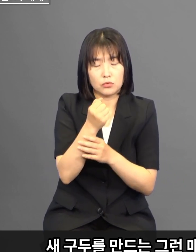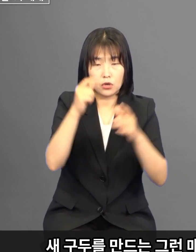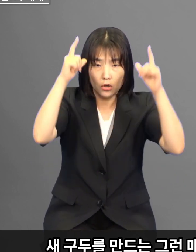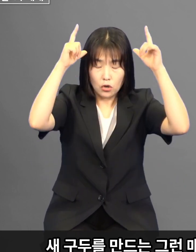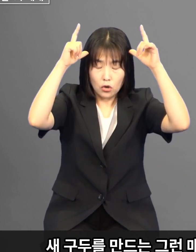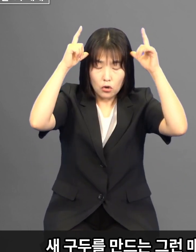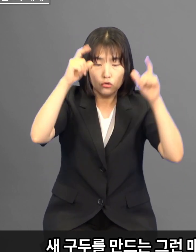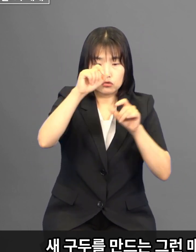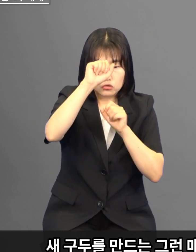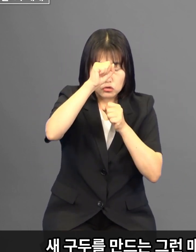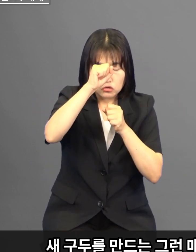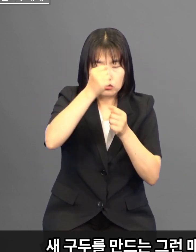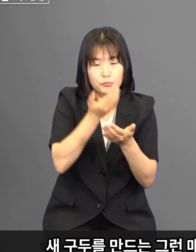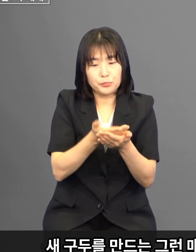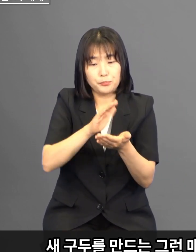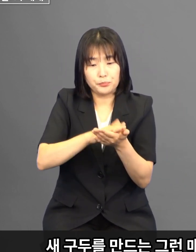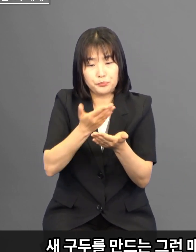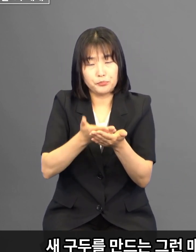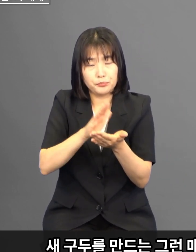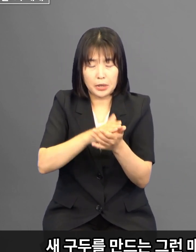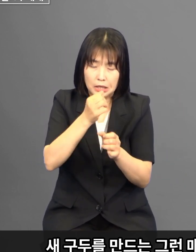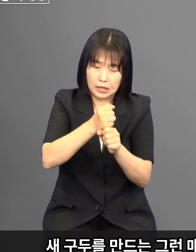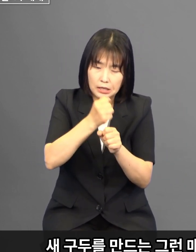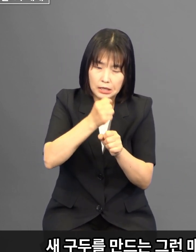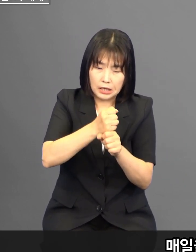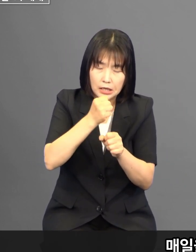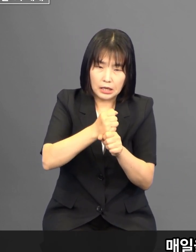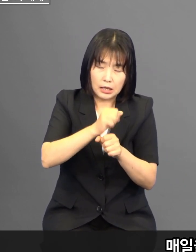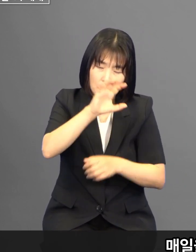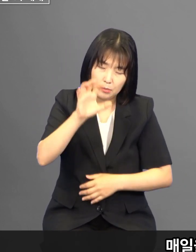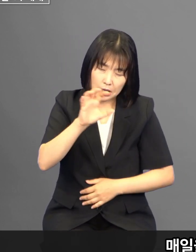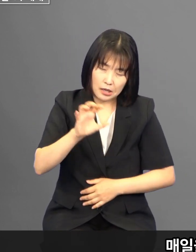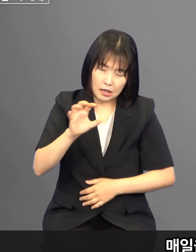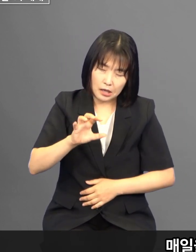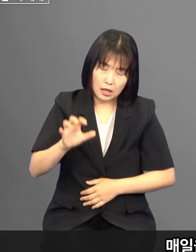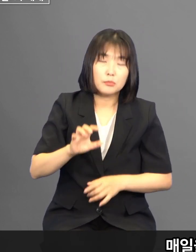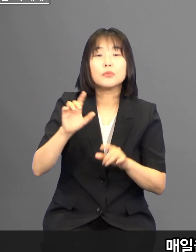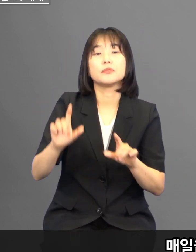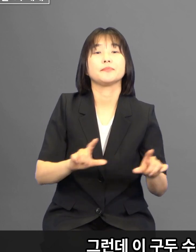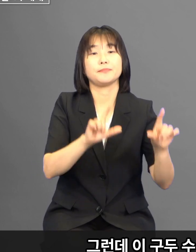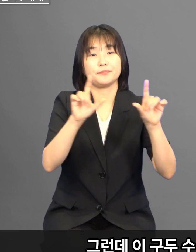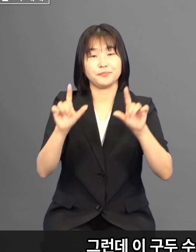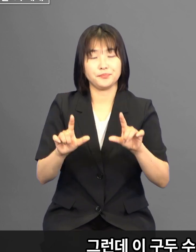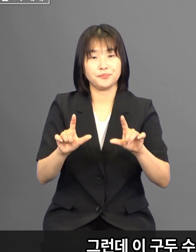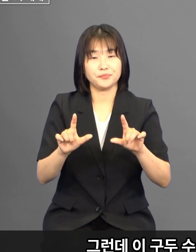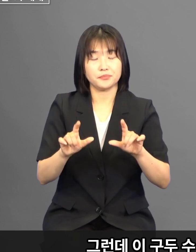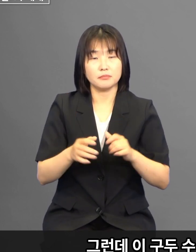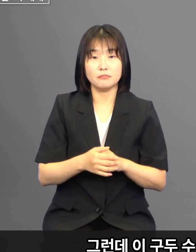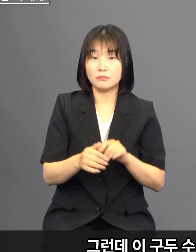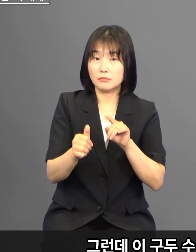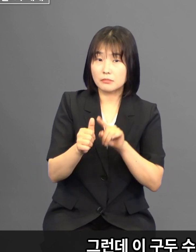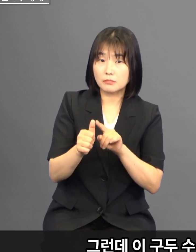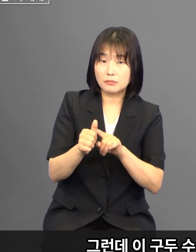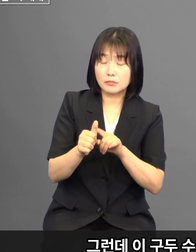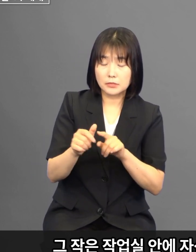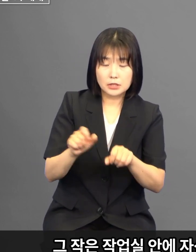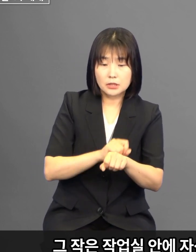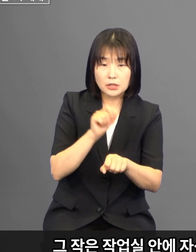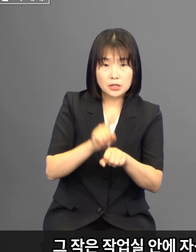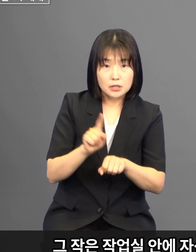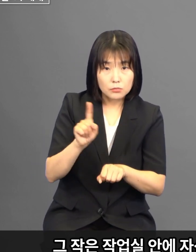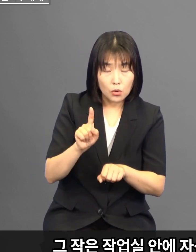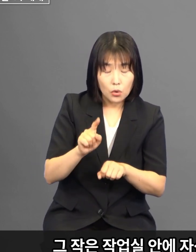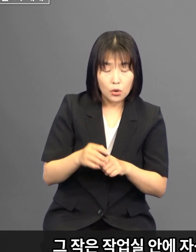그런 매일 반복되는 똑같은 그런 일을 하고 매일을 살아갔습니다. 그런데 이 구두 수선공도 특징이 하나 있었는데,